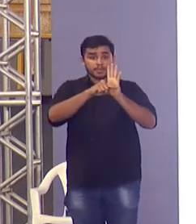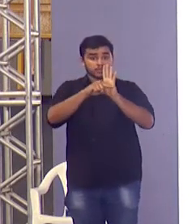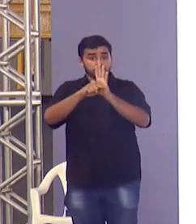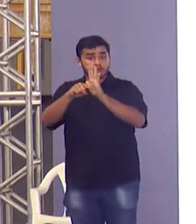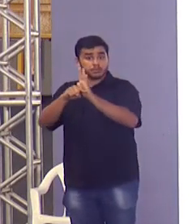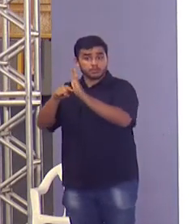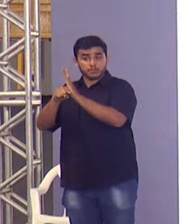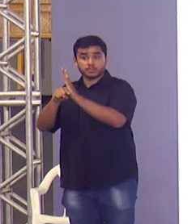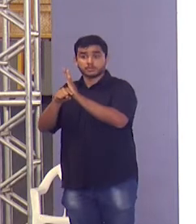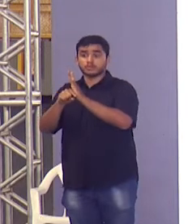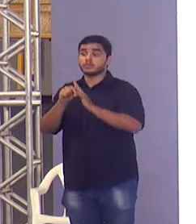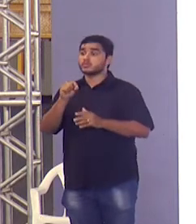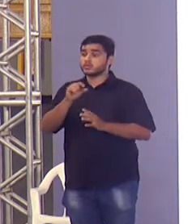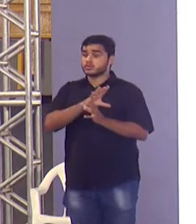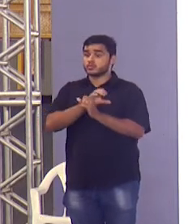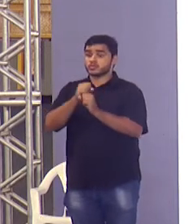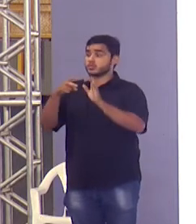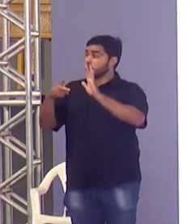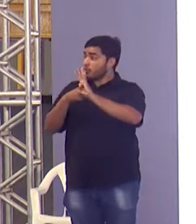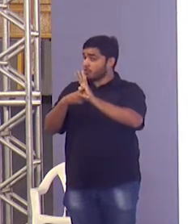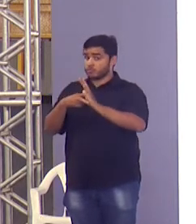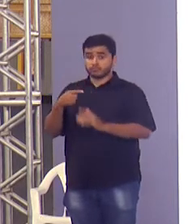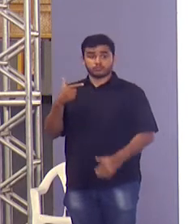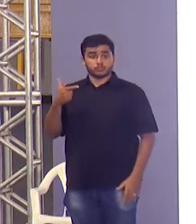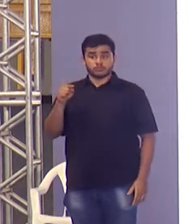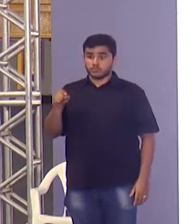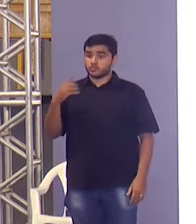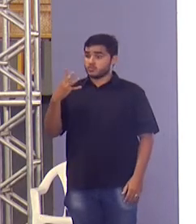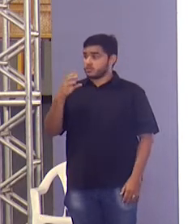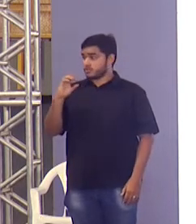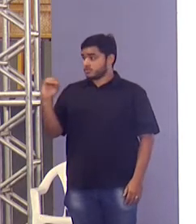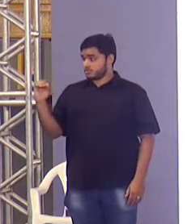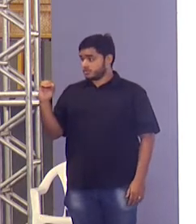2.400. Quem é o minuendo dessa subtração?